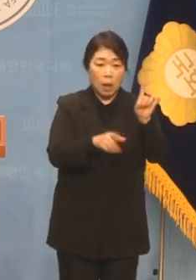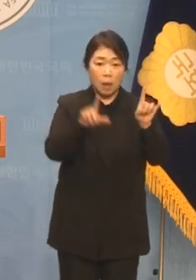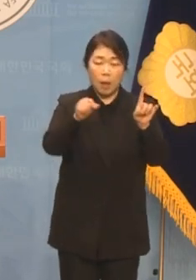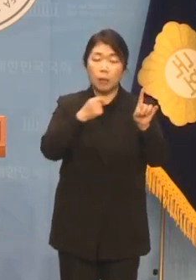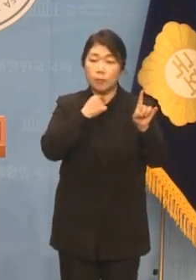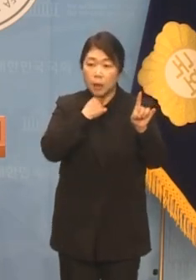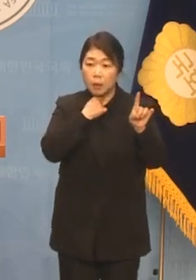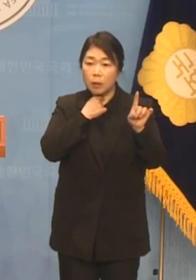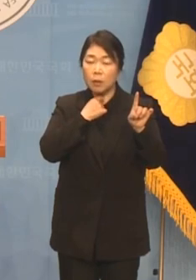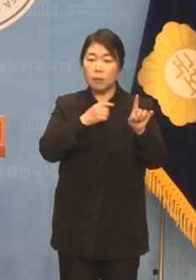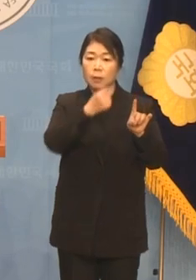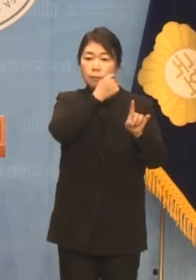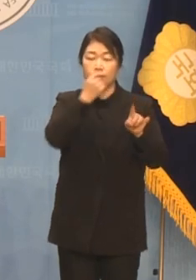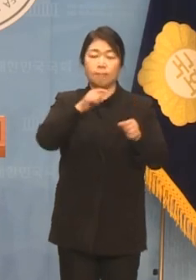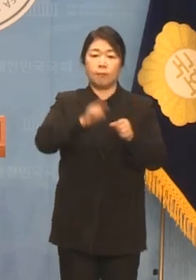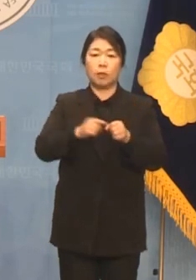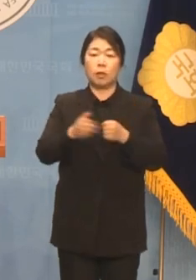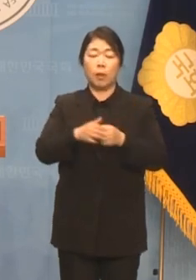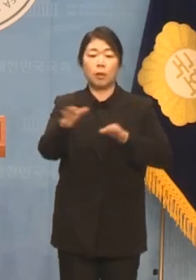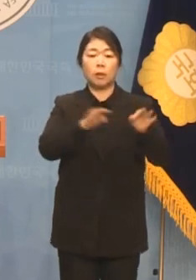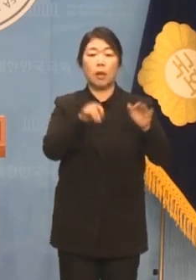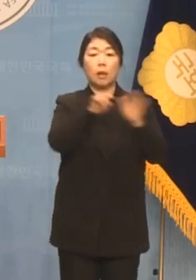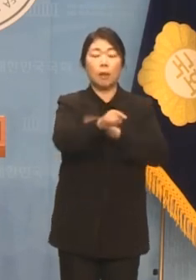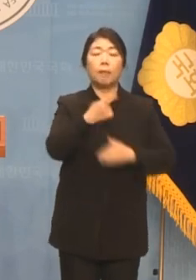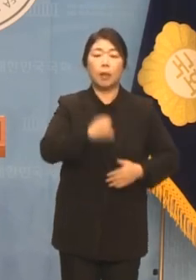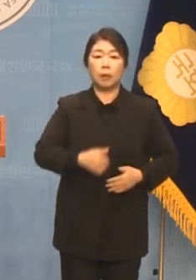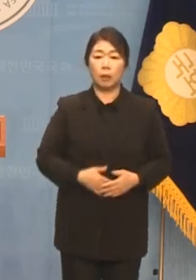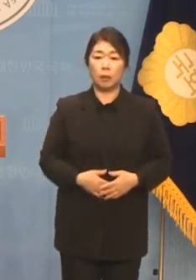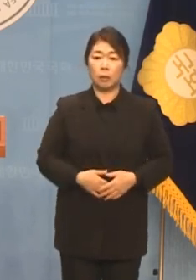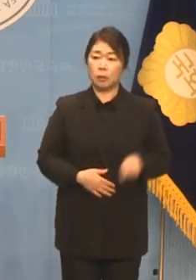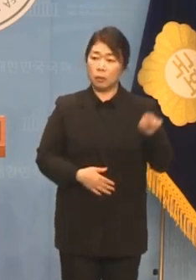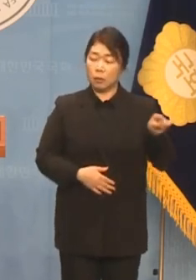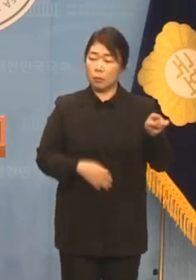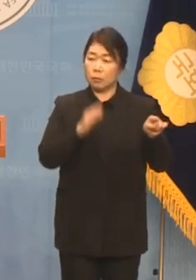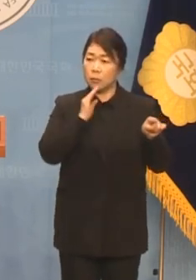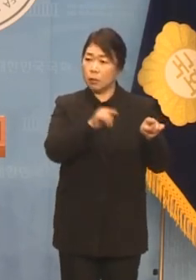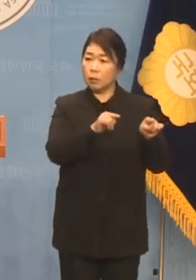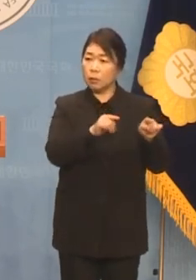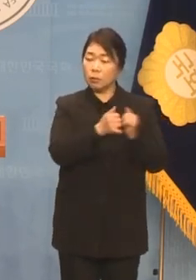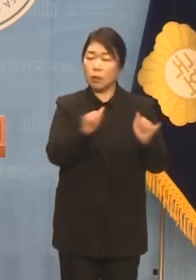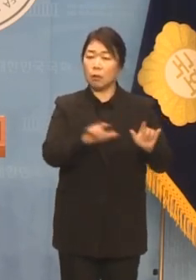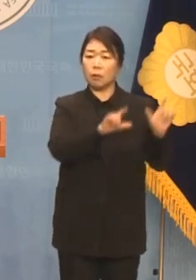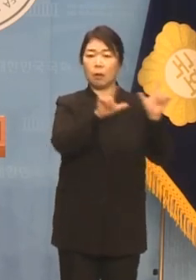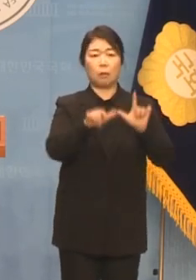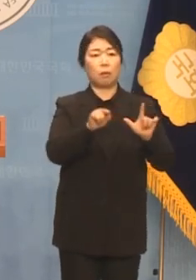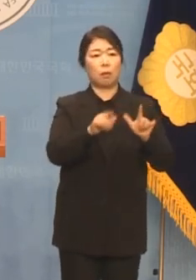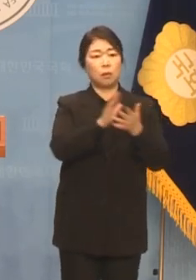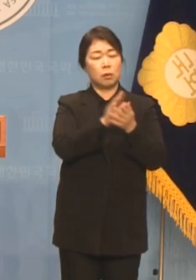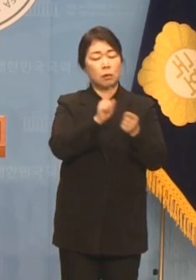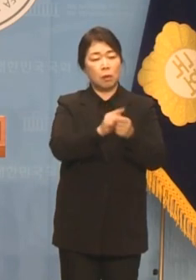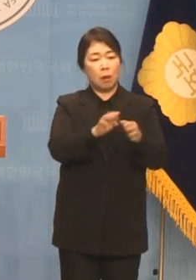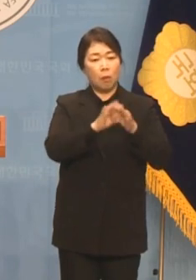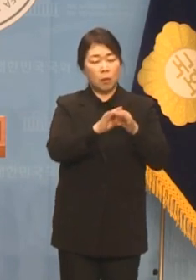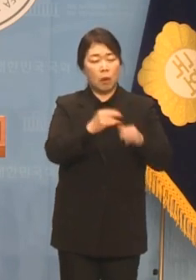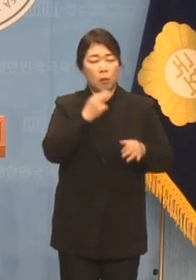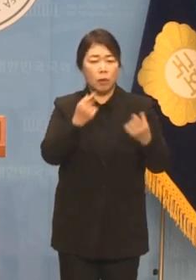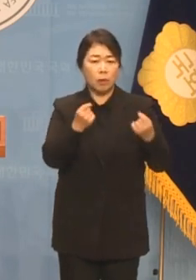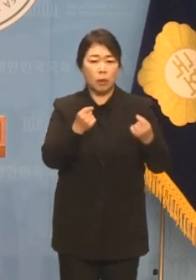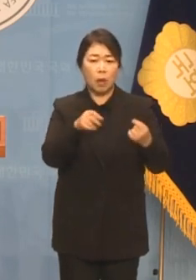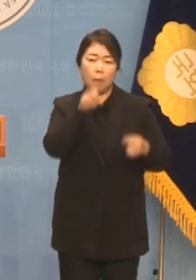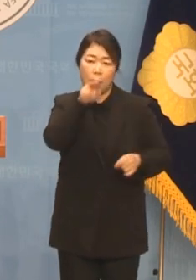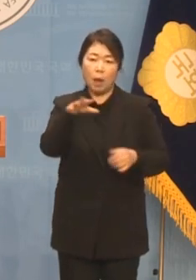실제로 검증을 해보려고 지금 제례 시장에 왔습니다 이게 근데 사실은 민생 고는 직접적인 연관성이 없어요